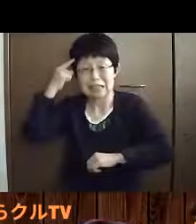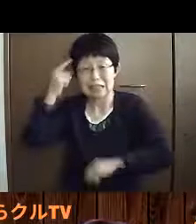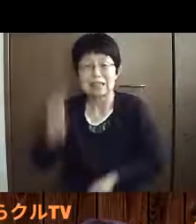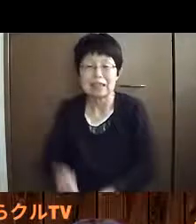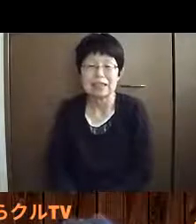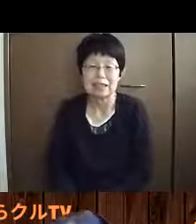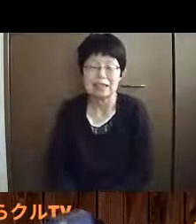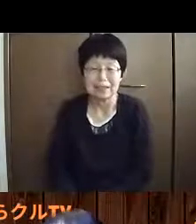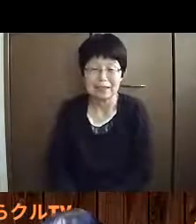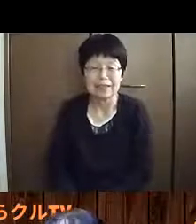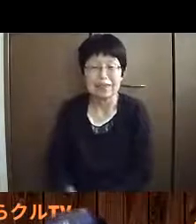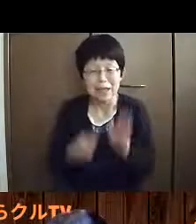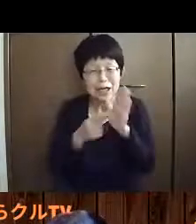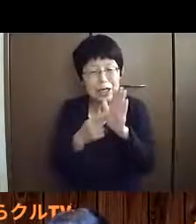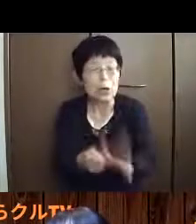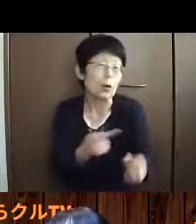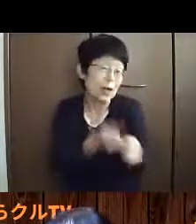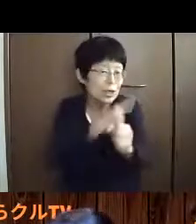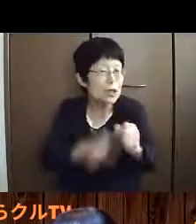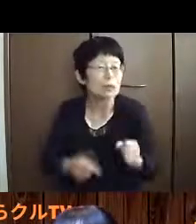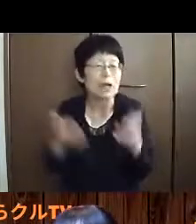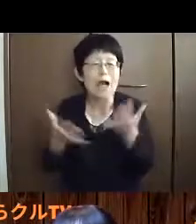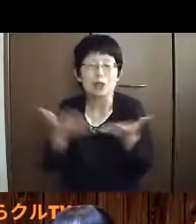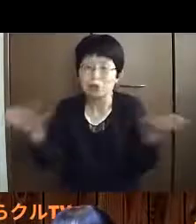表現力が豊かですよね、すごくね。うん。